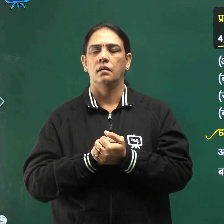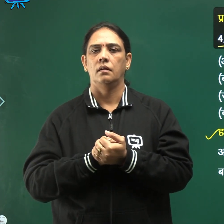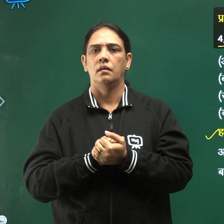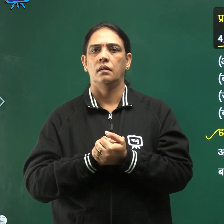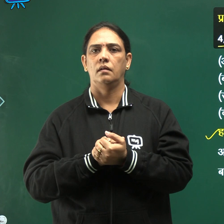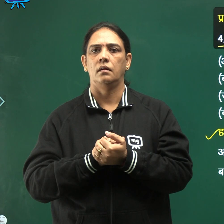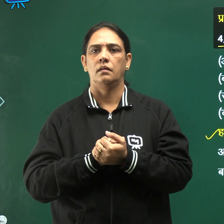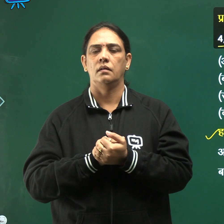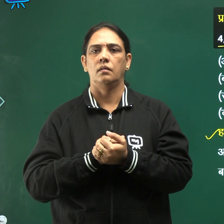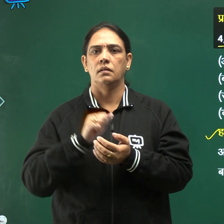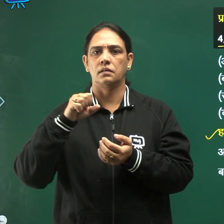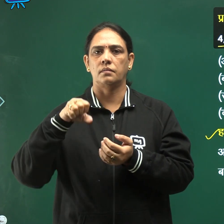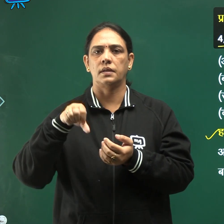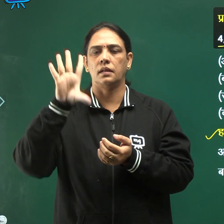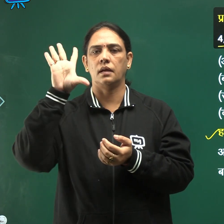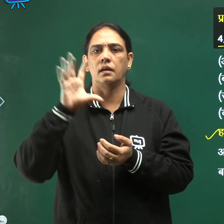सर्वाधिक